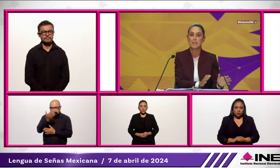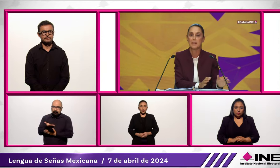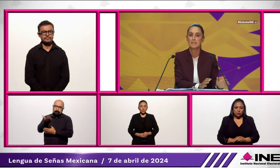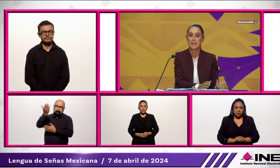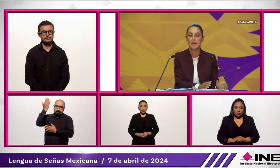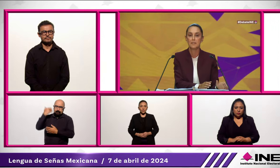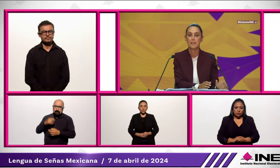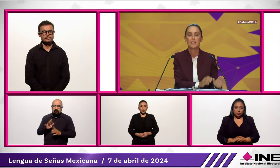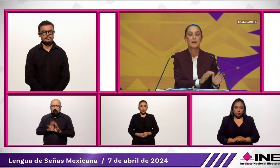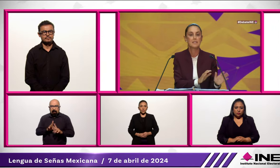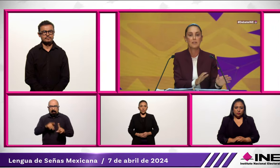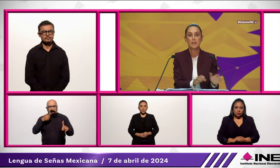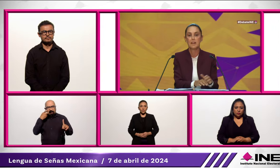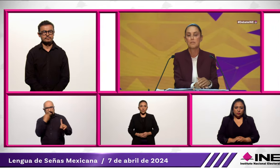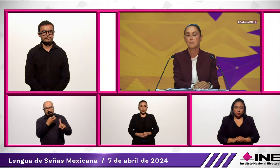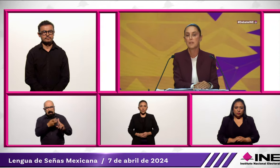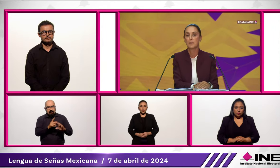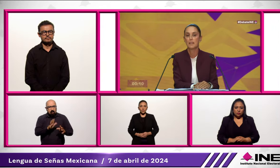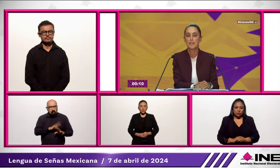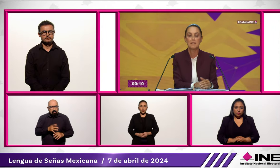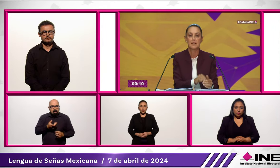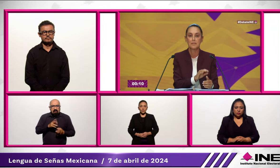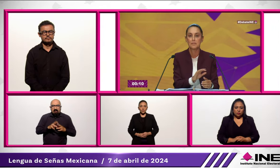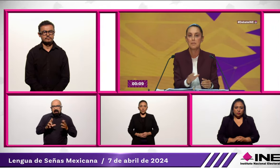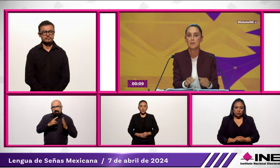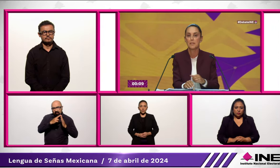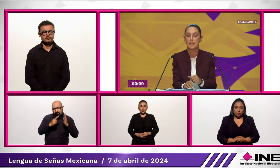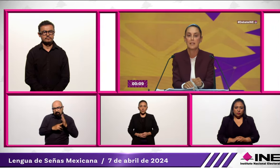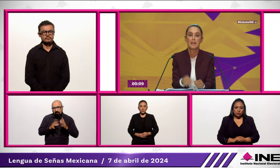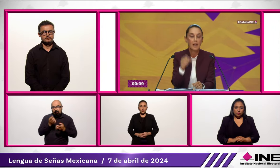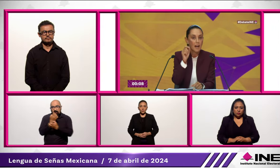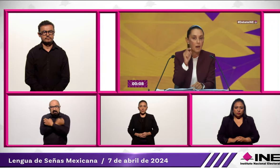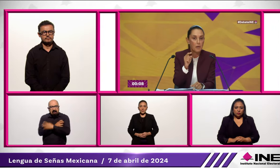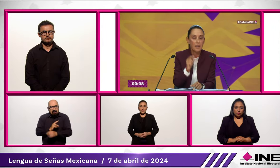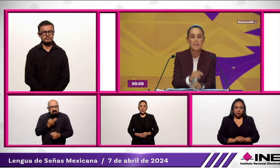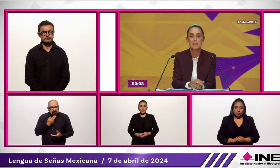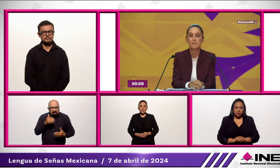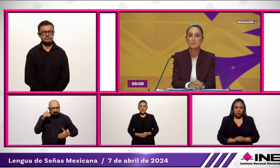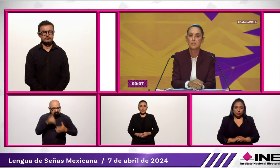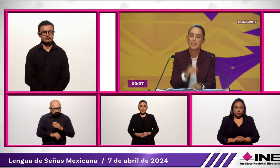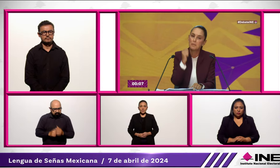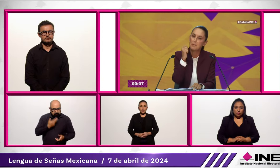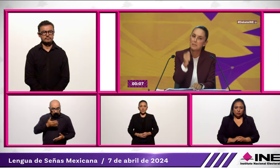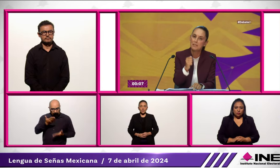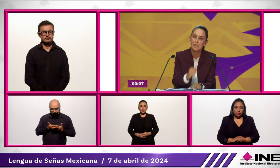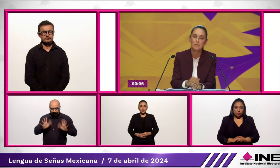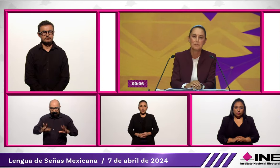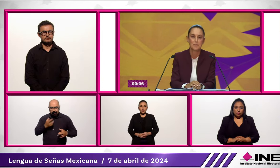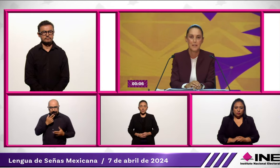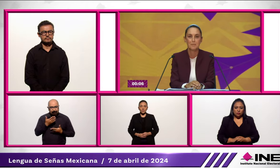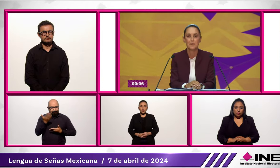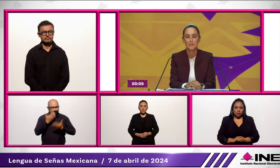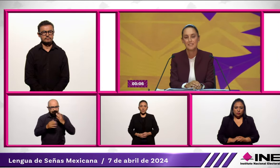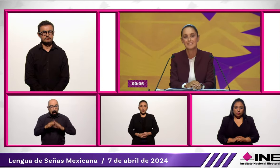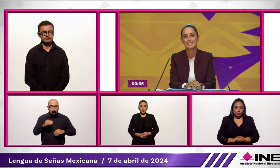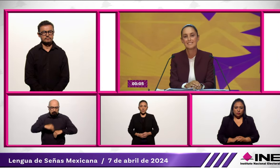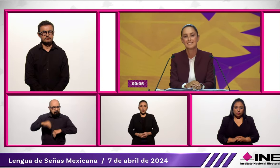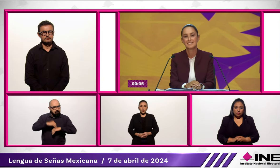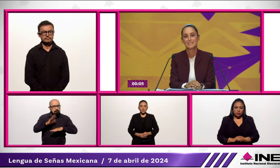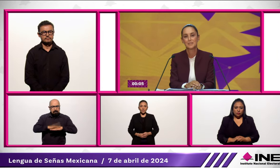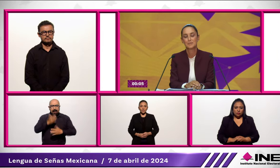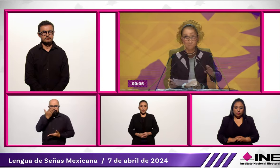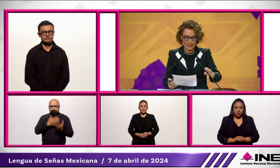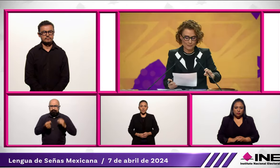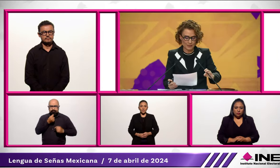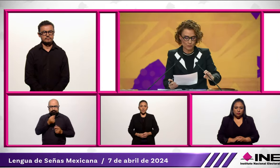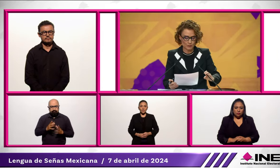los criminalizaron, hicieron la reforma educativa que no sirvió de nada. Ahora ya está funcionando y vamos a hacerlo funcionar mejor.